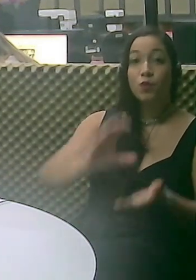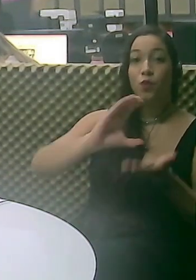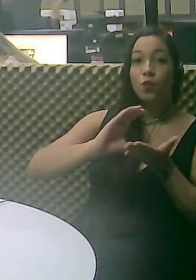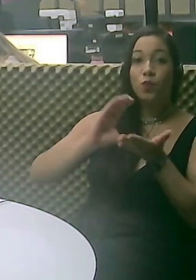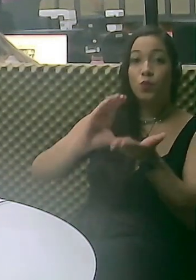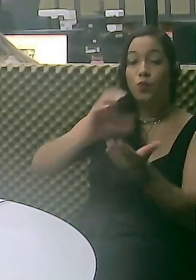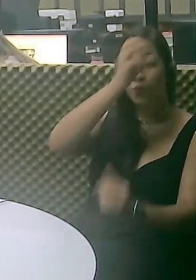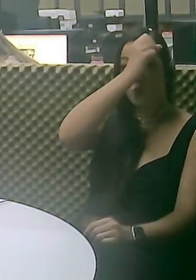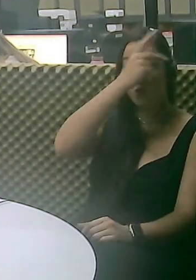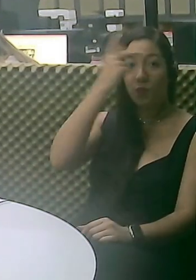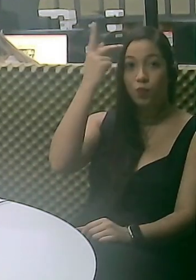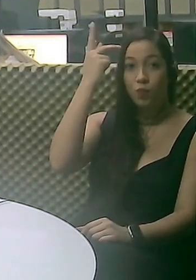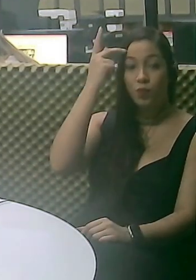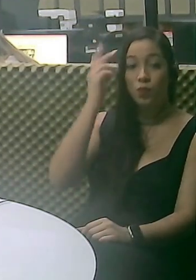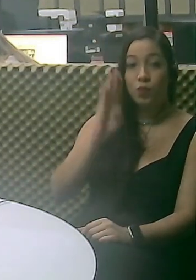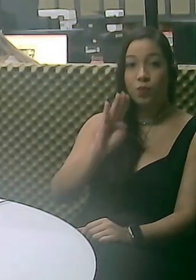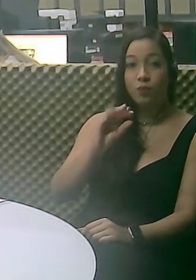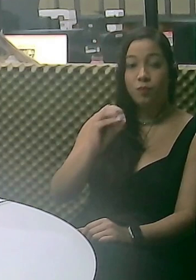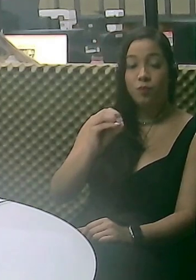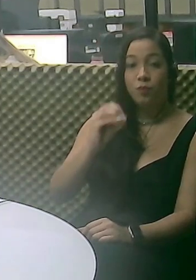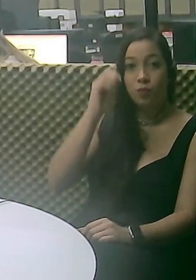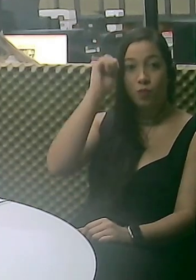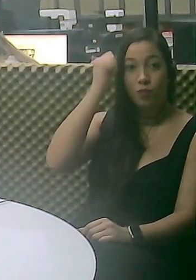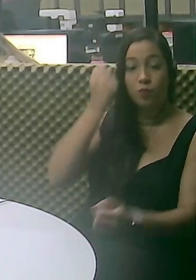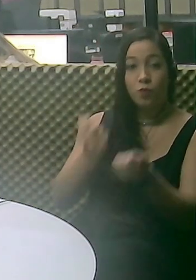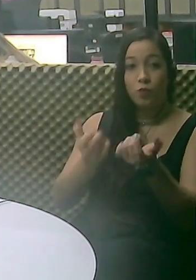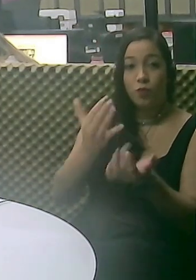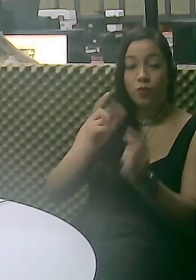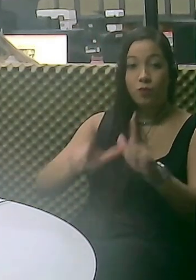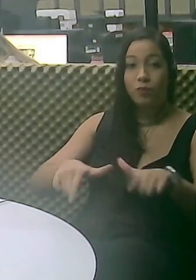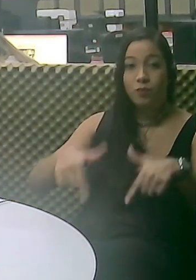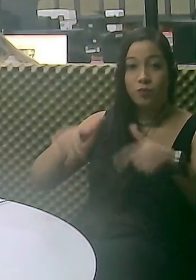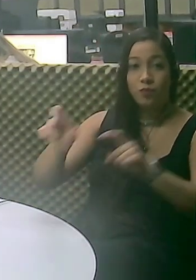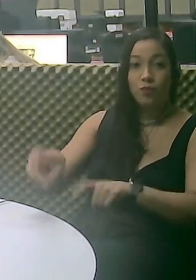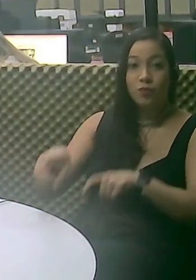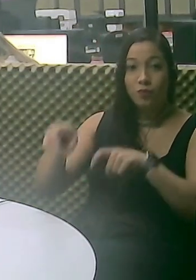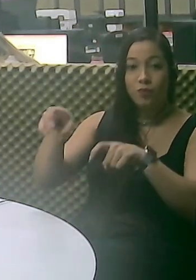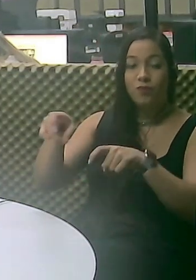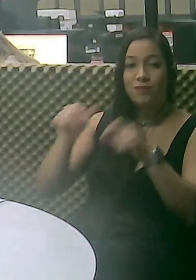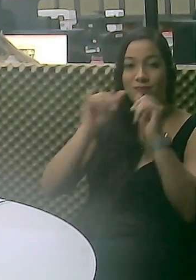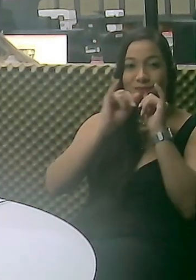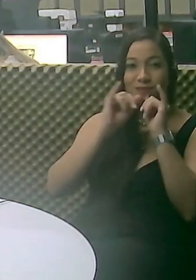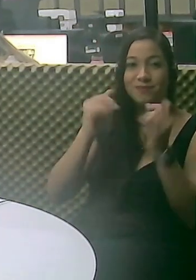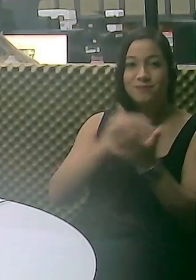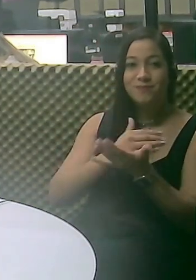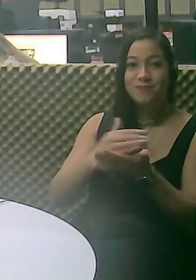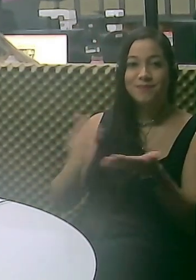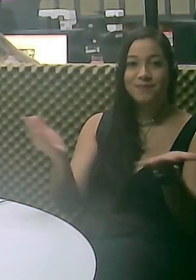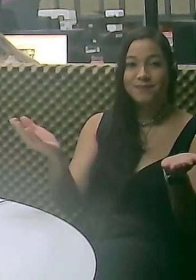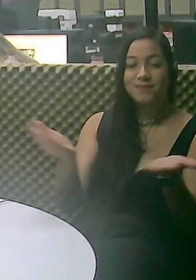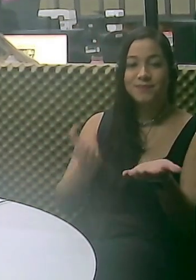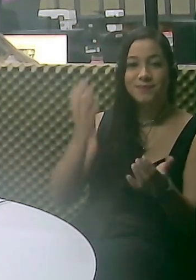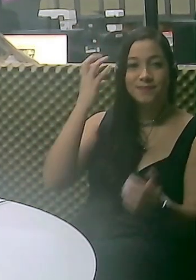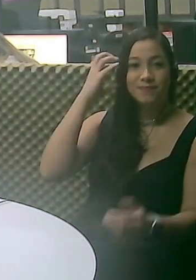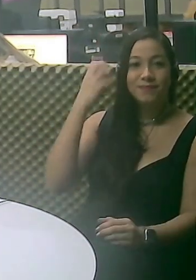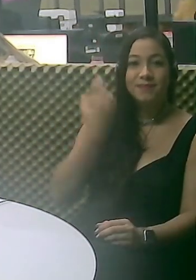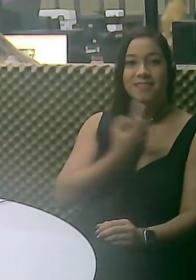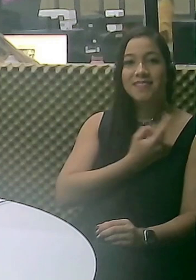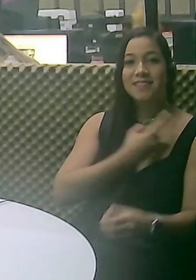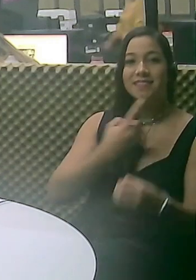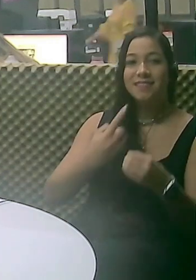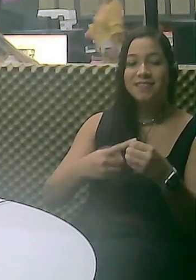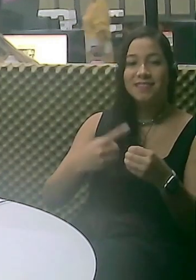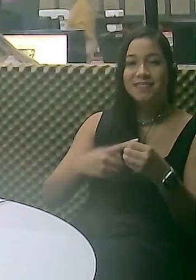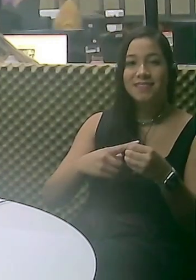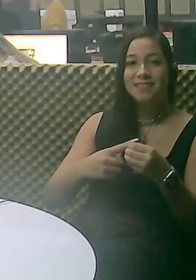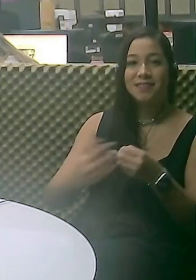da Prefeitura em biocarvão traz promessa de avanços na agricultura. Essas e outras notícias a partir de agora na Rádio